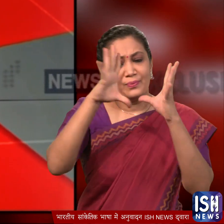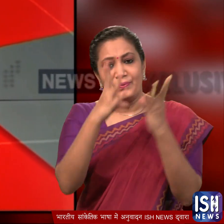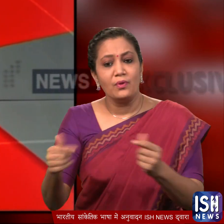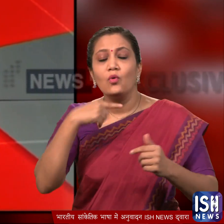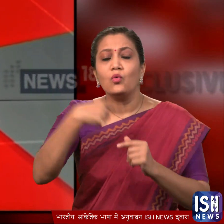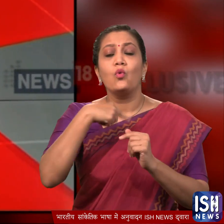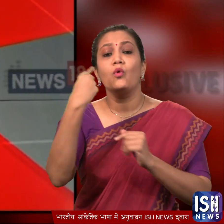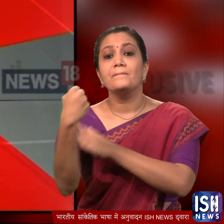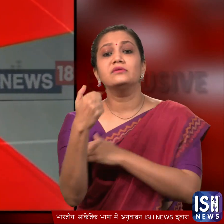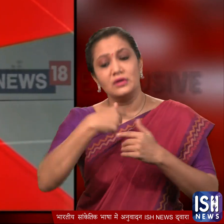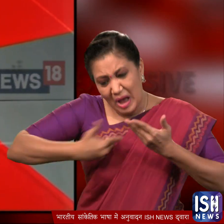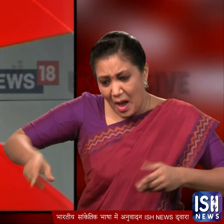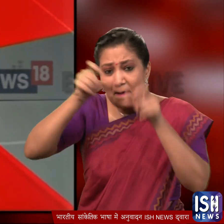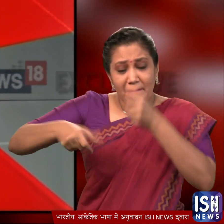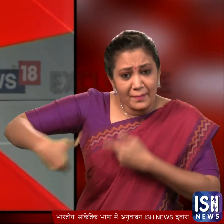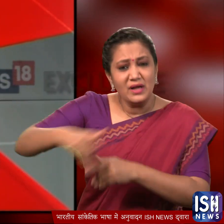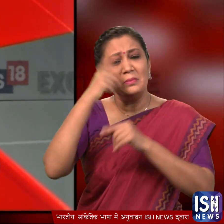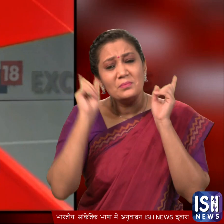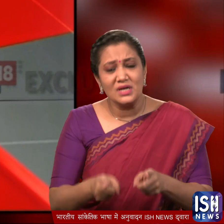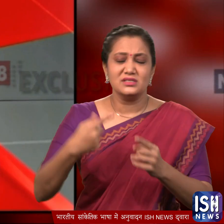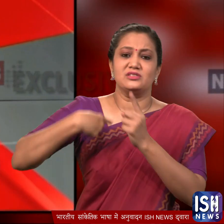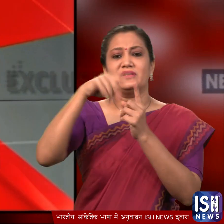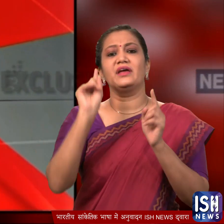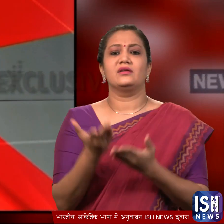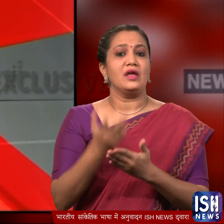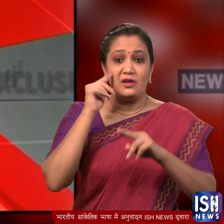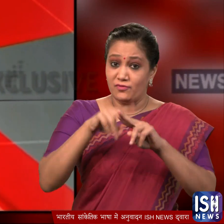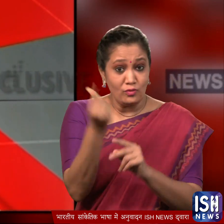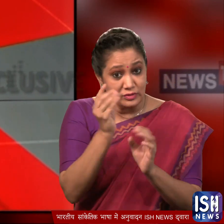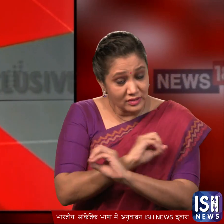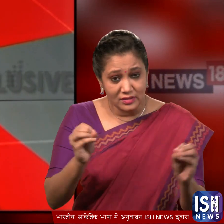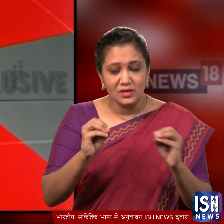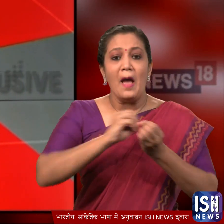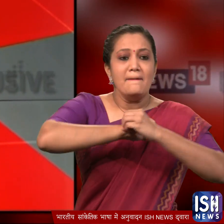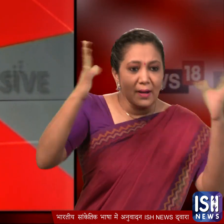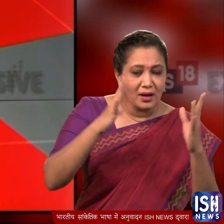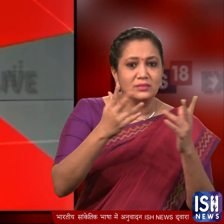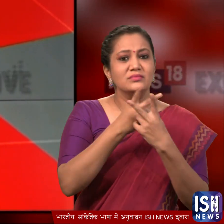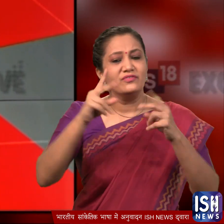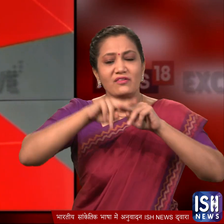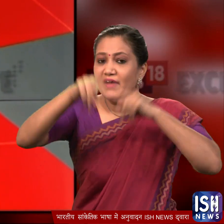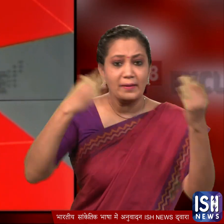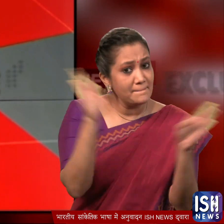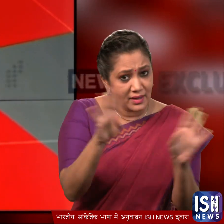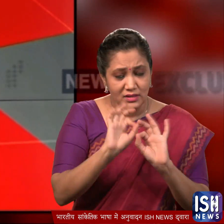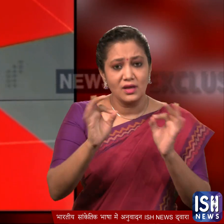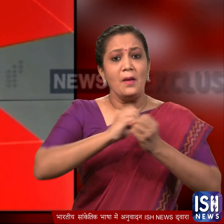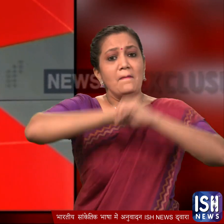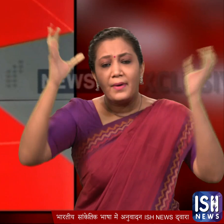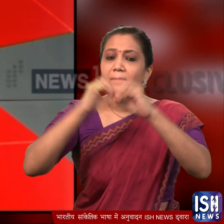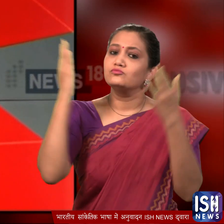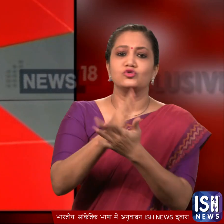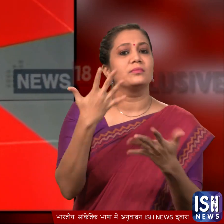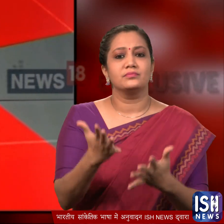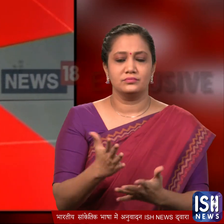की ताकत हम लोगों के हाथों में ही है। उसका सही इस्तेमाल अगर हमने नहीं किया तो फिर न तो बम बनाने के अवैध कारखाने बंद होंगे, न बमों